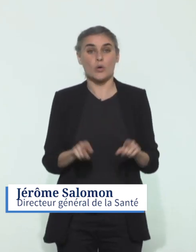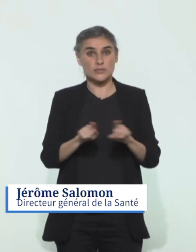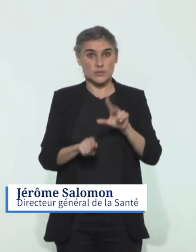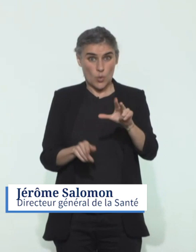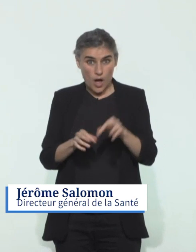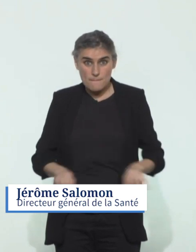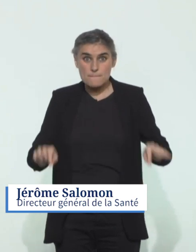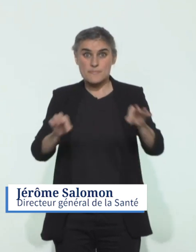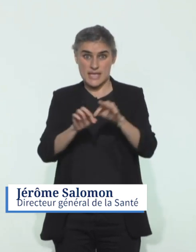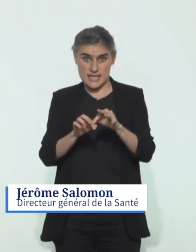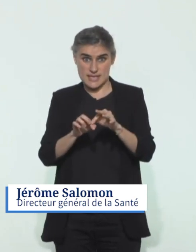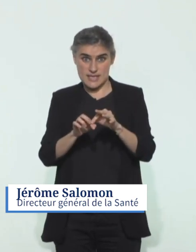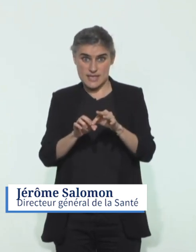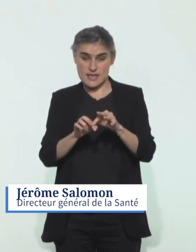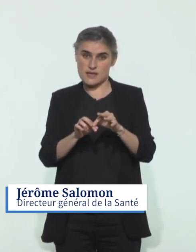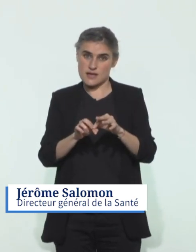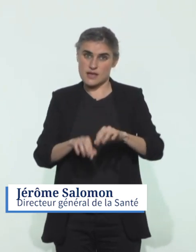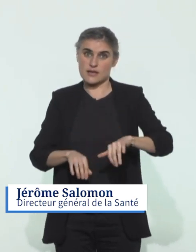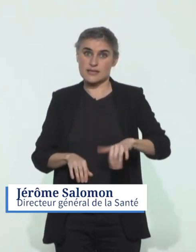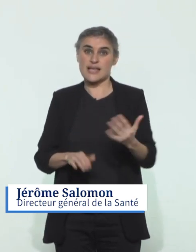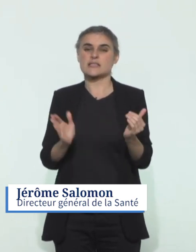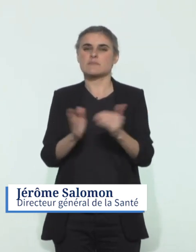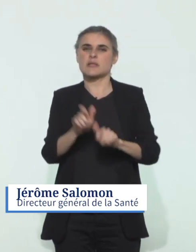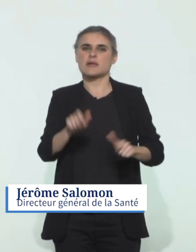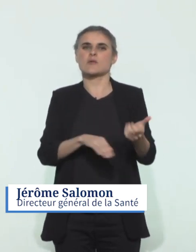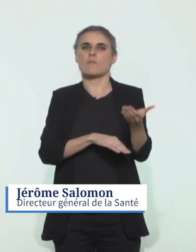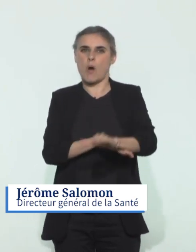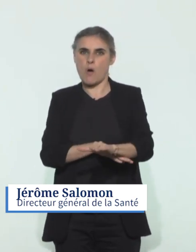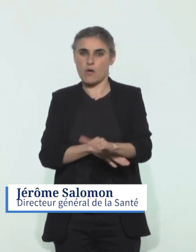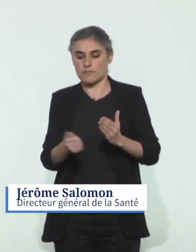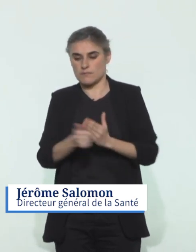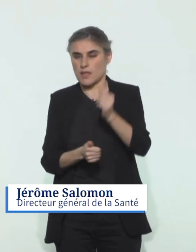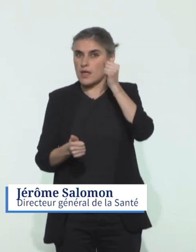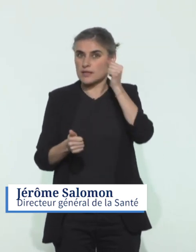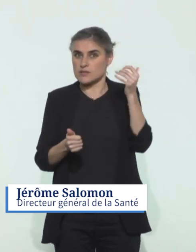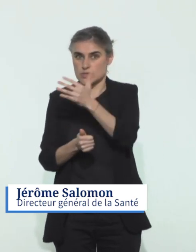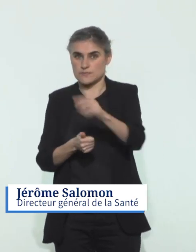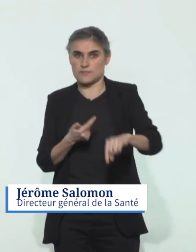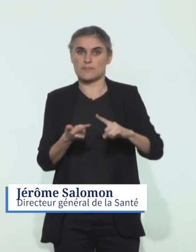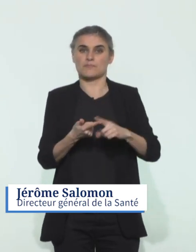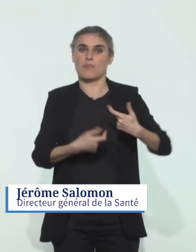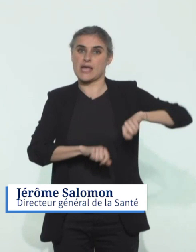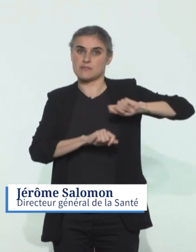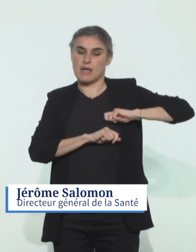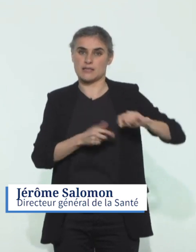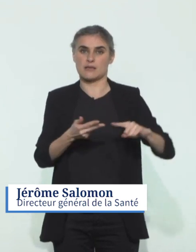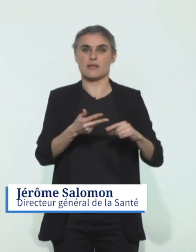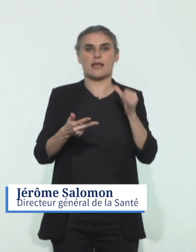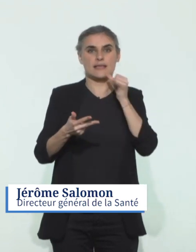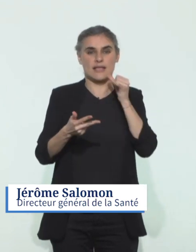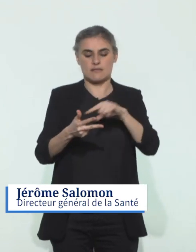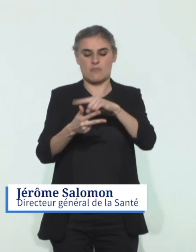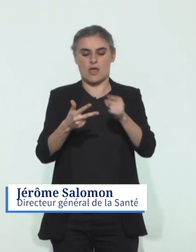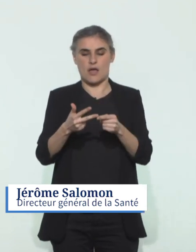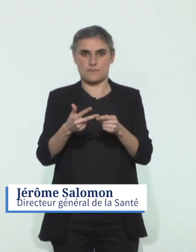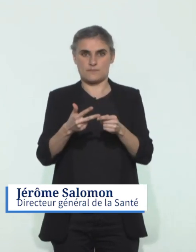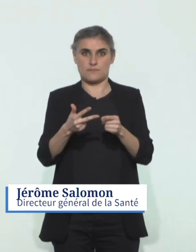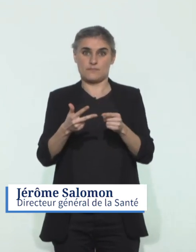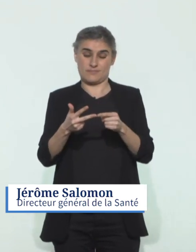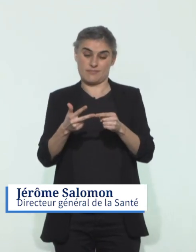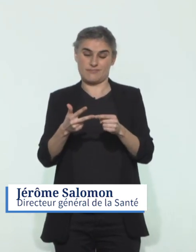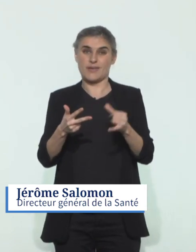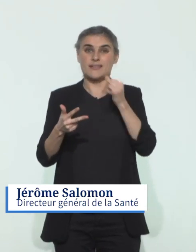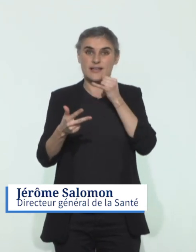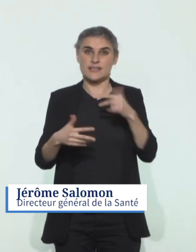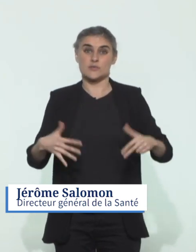pays déplorent plus de 15 000 décès. C'est le cas des États-Unis, de l'Espagne et de l'Italie, qui a plus de 18